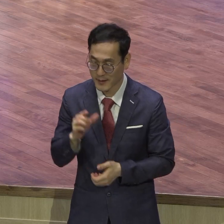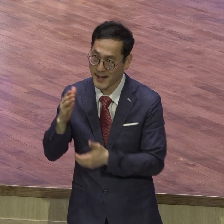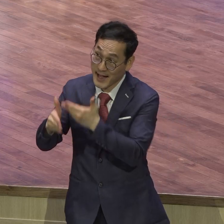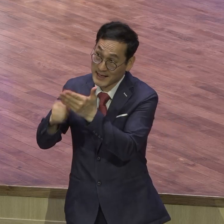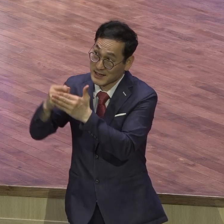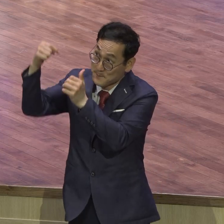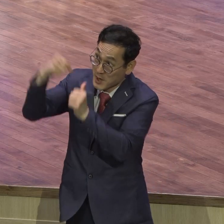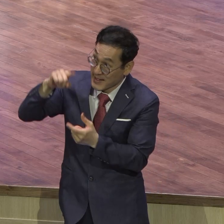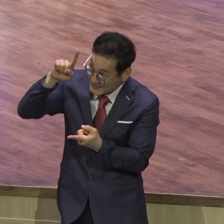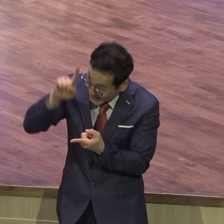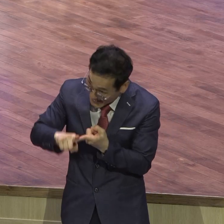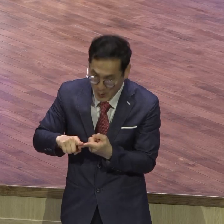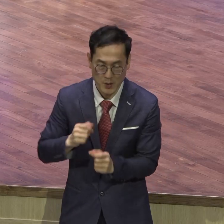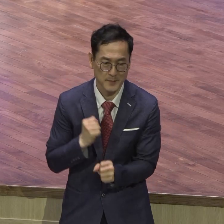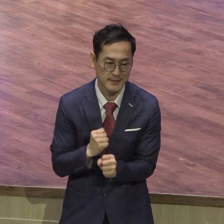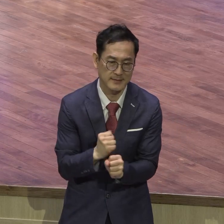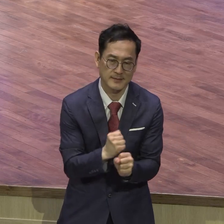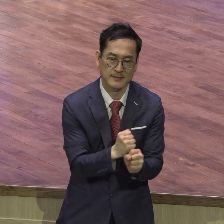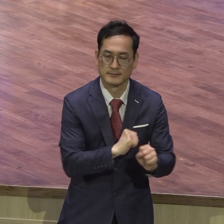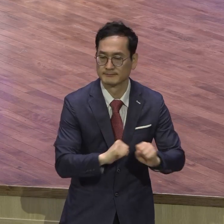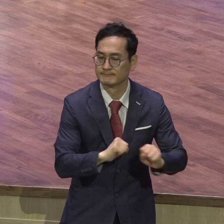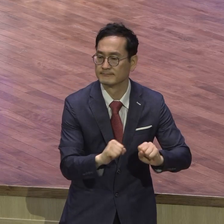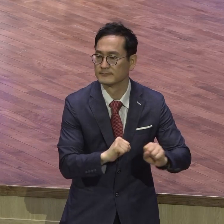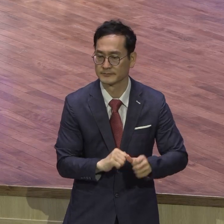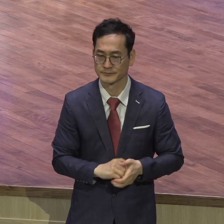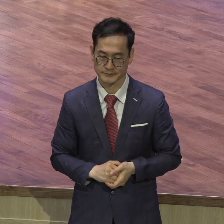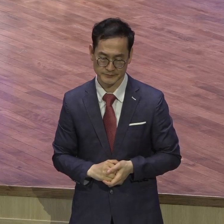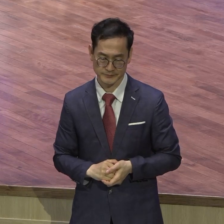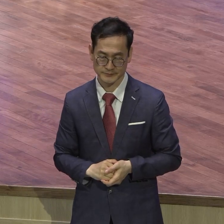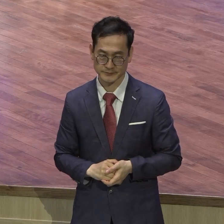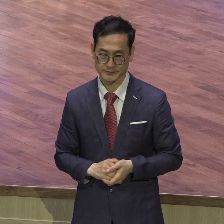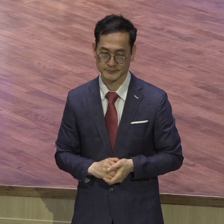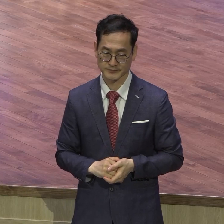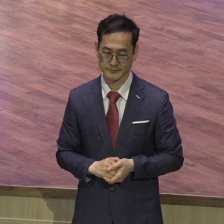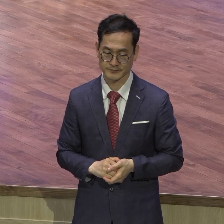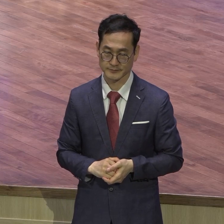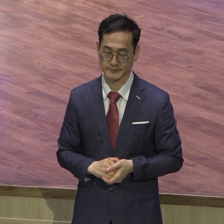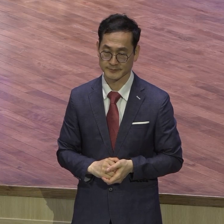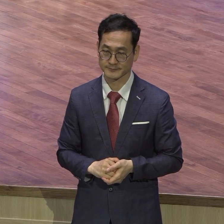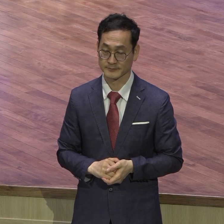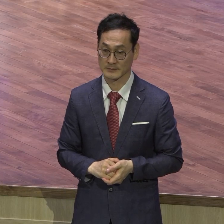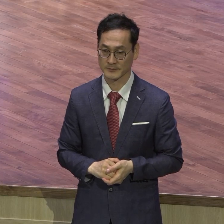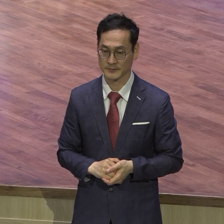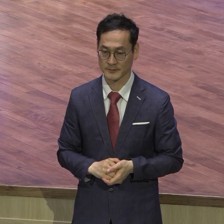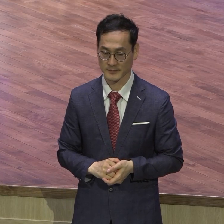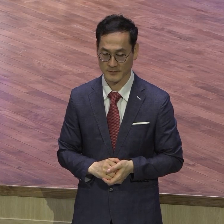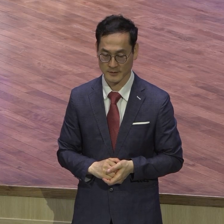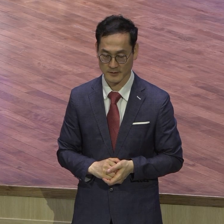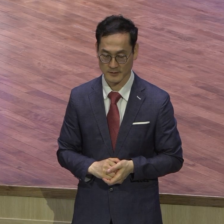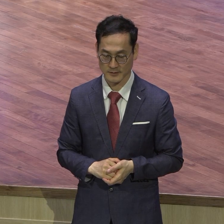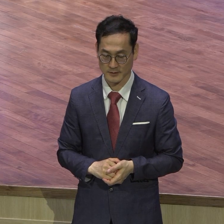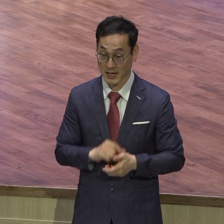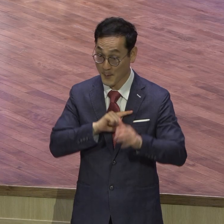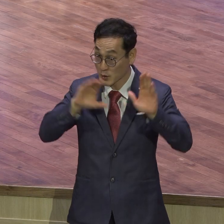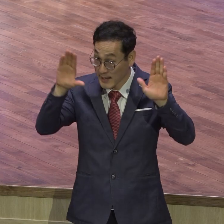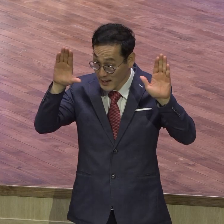명령하신 대로 행하였다 그 뜻이에요 하나님이 명령하신 대로 본문에 보면 모세가